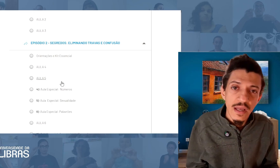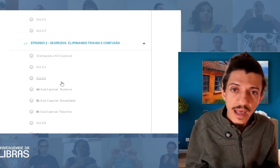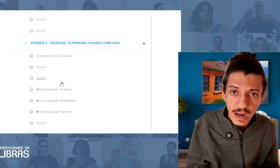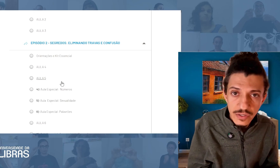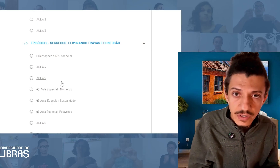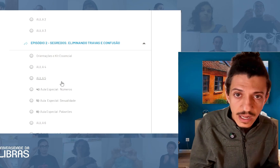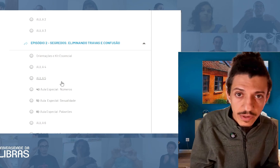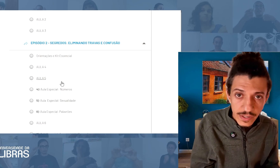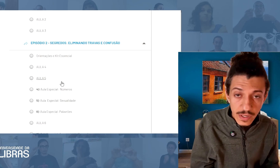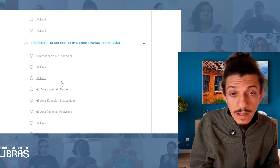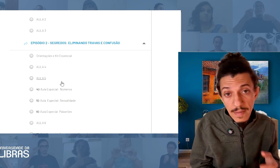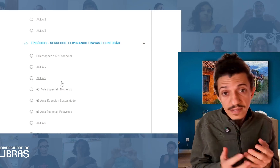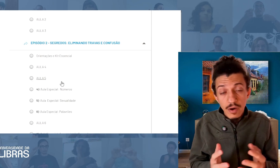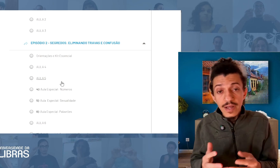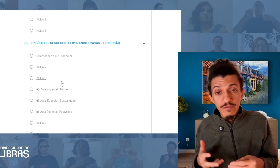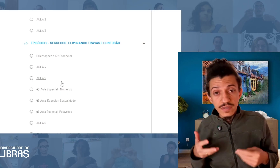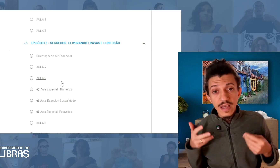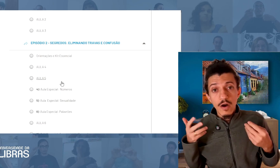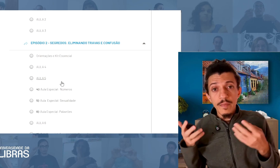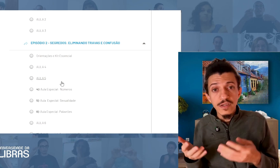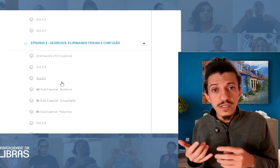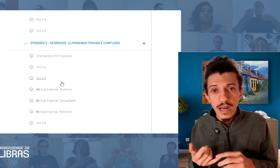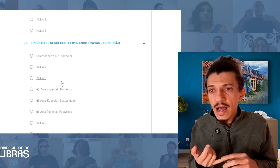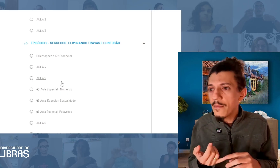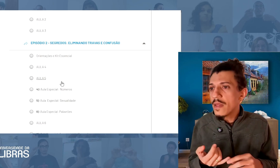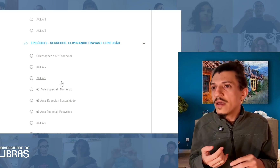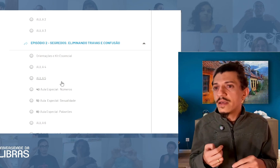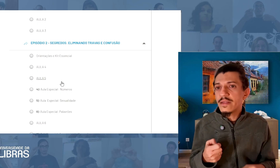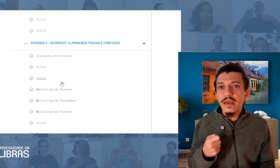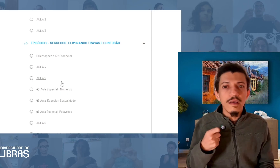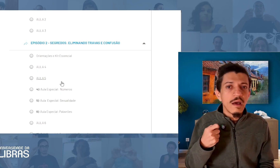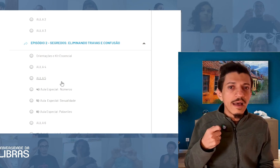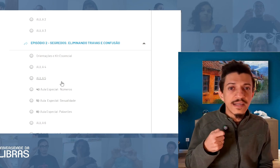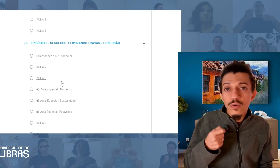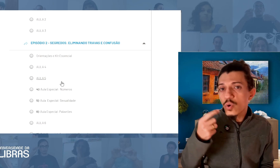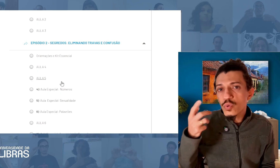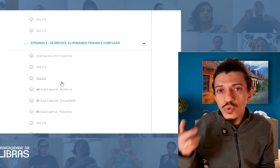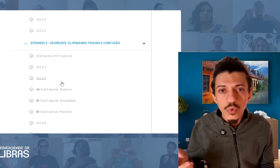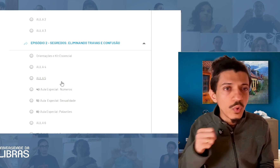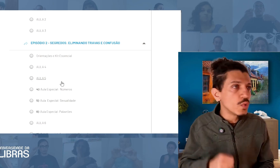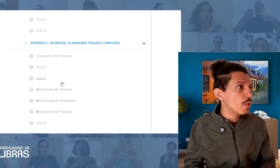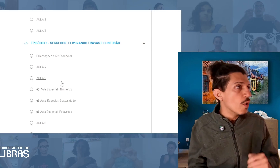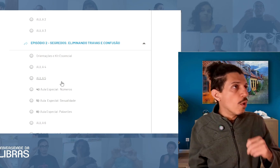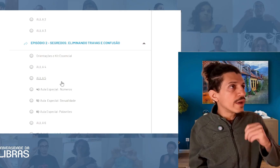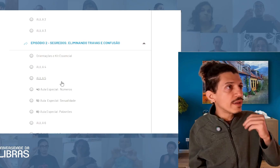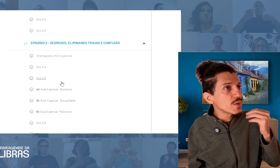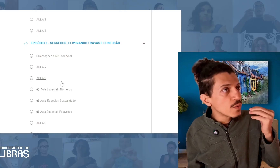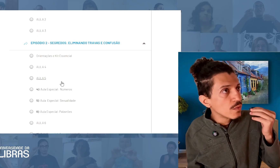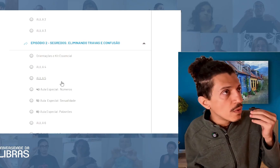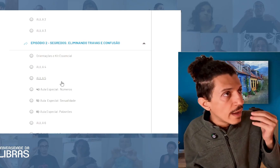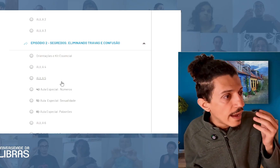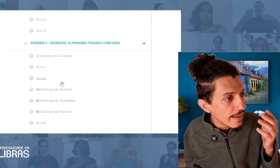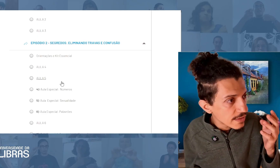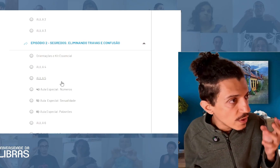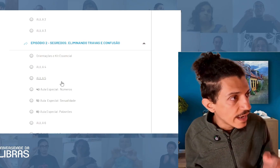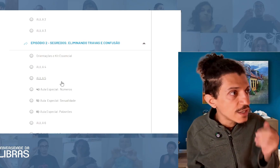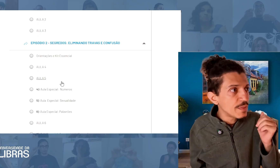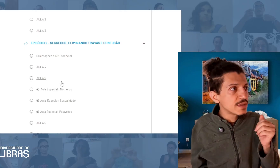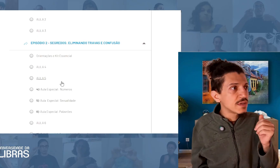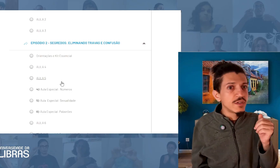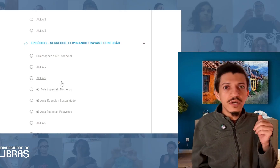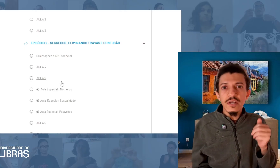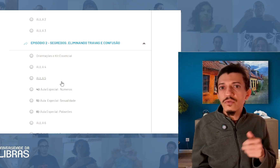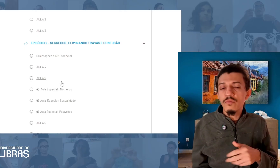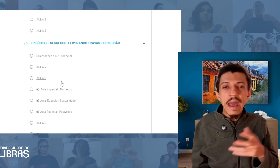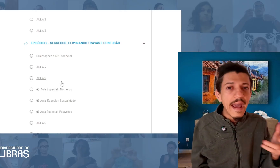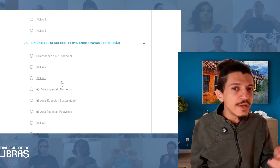tabus relacionados a isso. Mas na hora que você realmente está lá, que você encontra um surdo, ou que tem um surdo na sua igreja